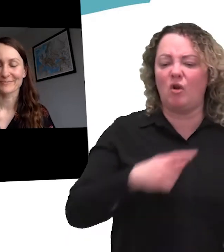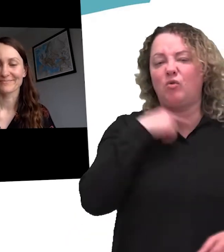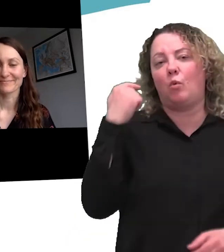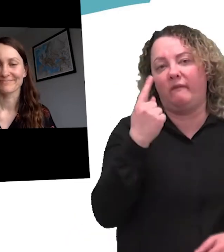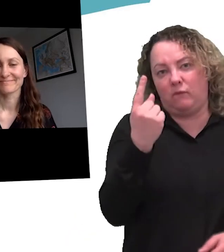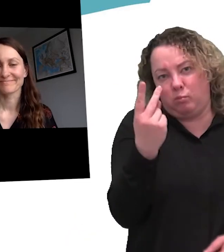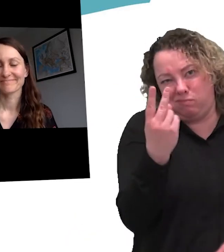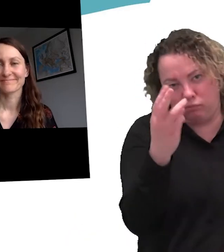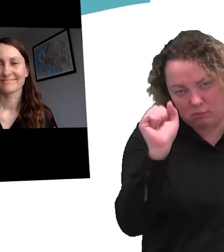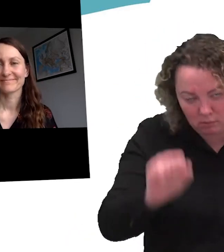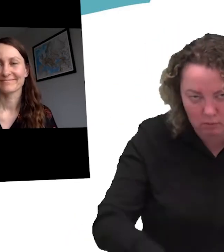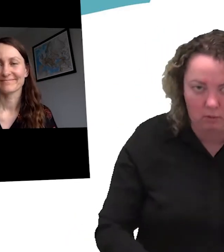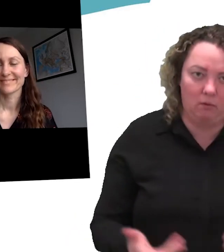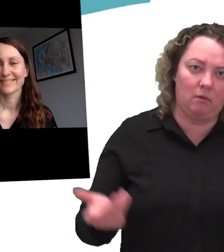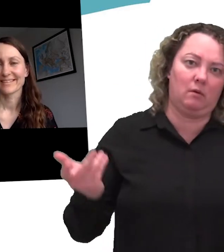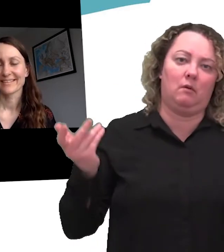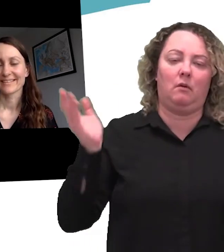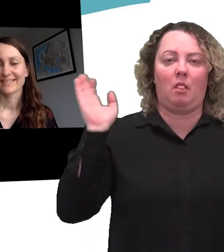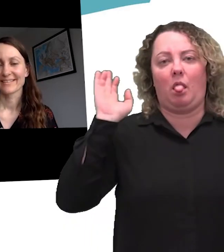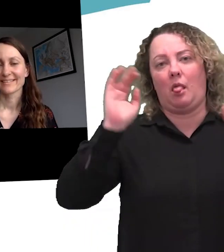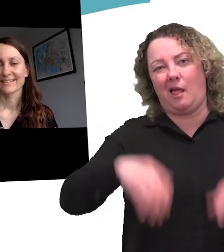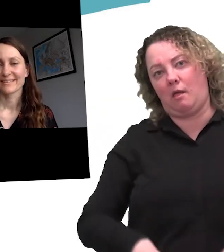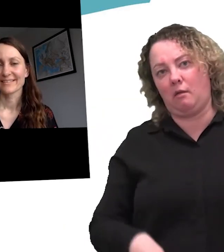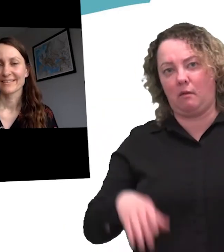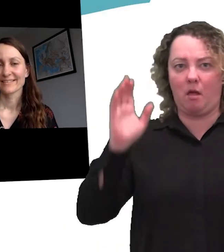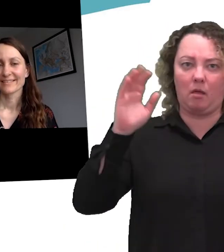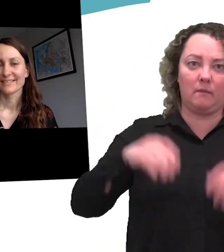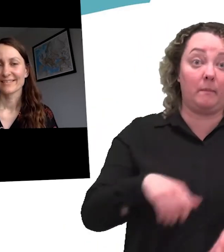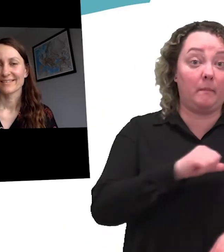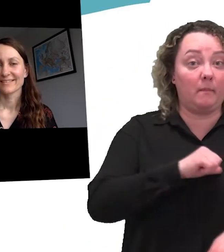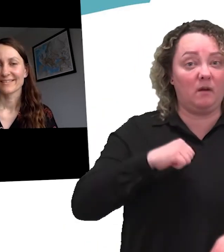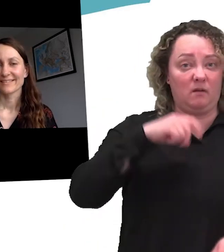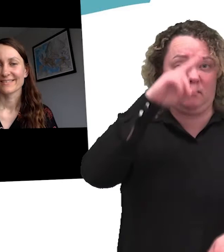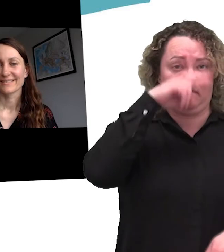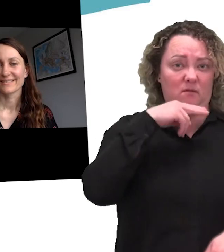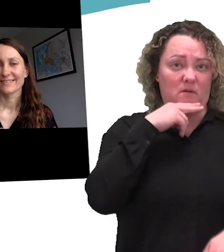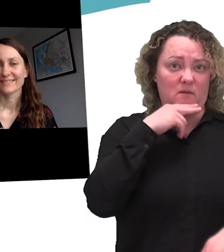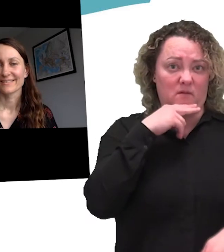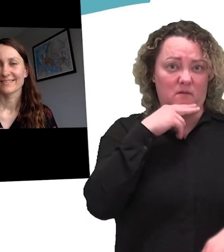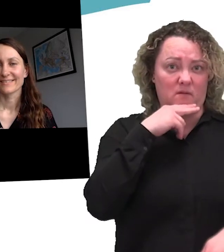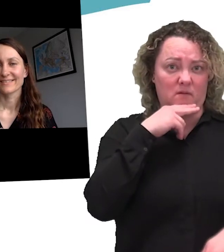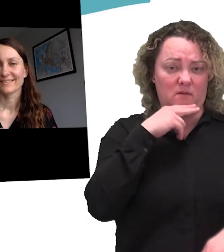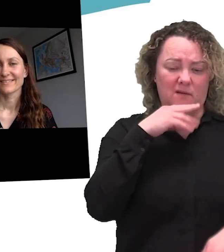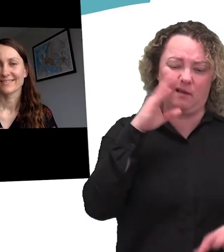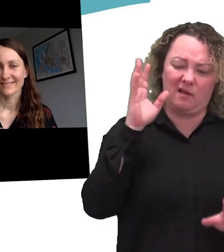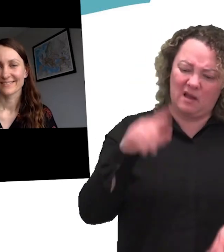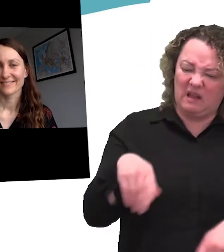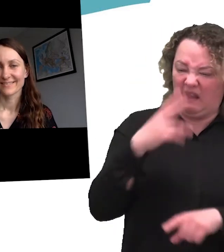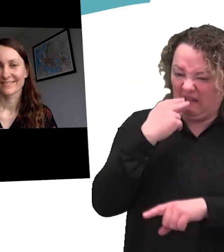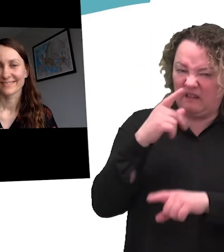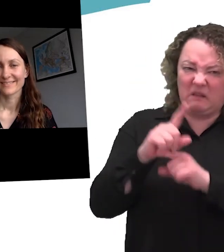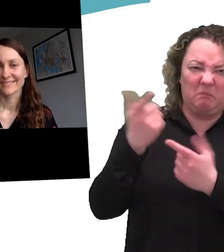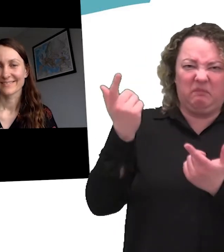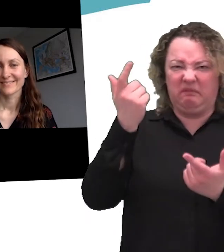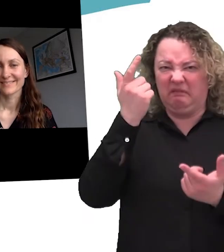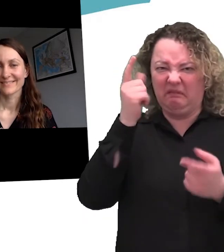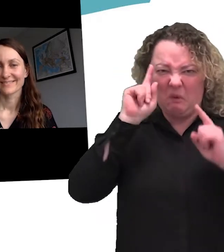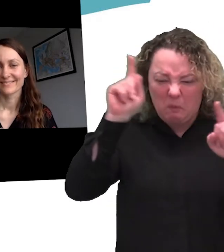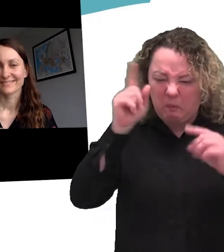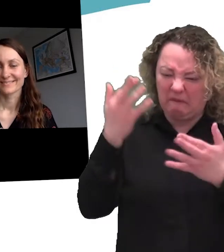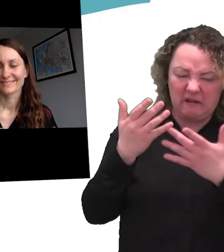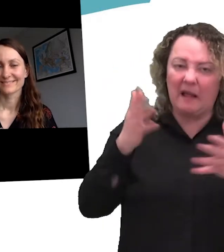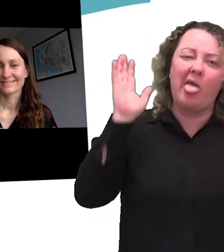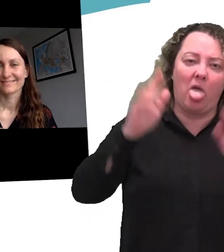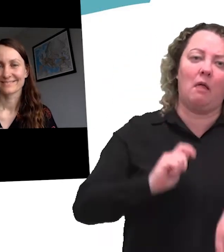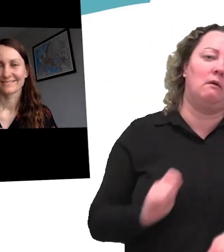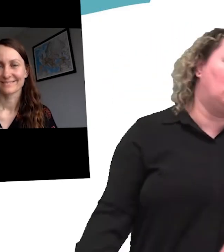jo. Ir ai, labai zizėjai, tai tik to. Tai jeigu dėl zizimo, tai čia yra pati